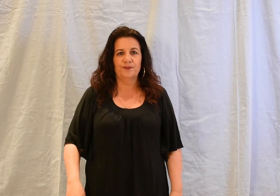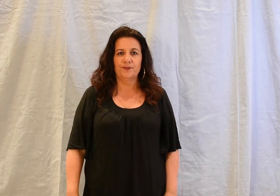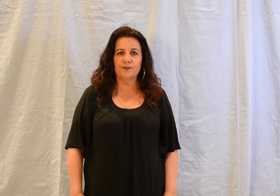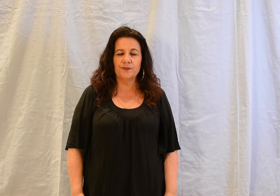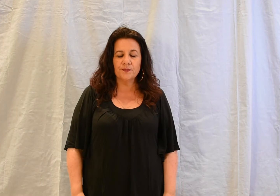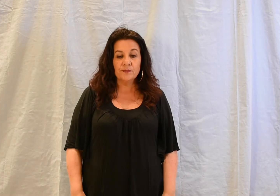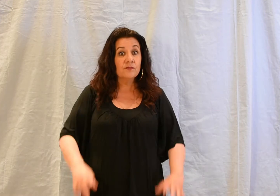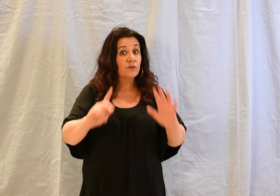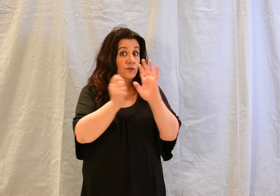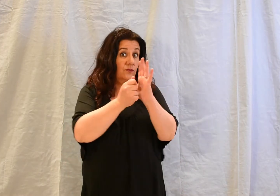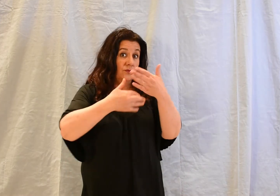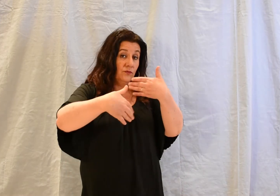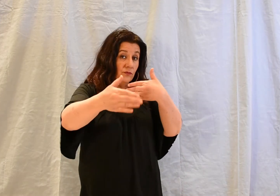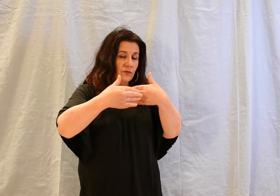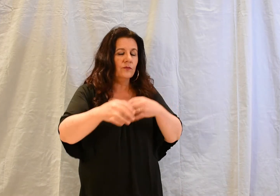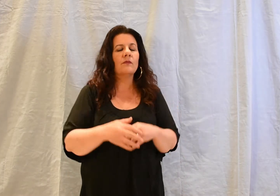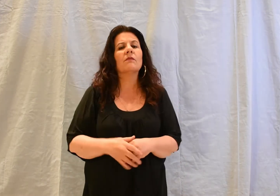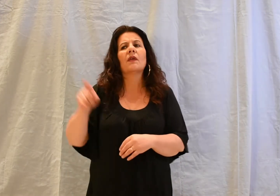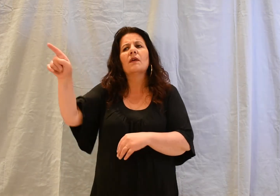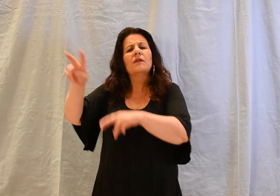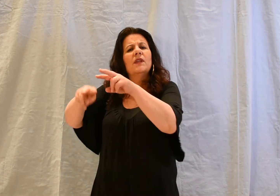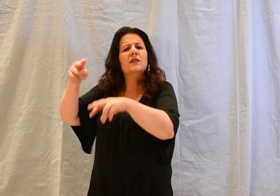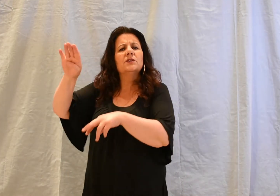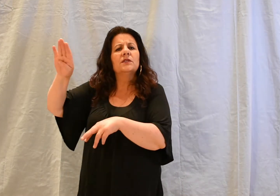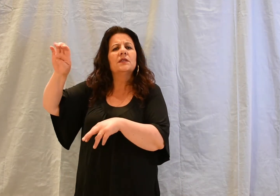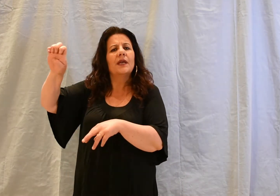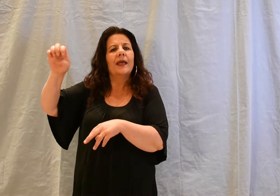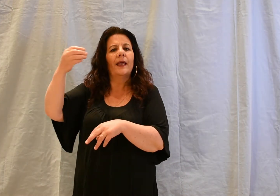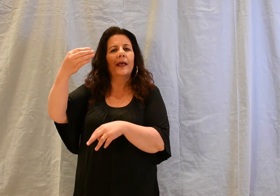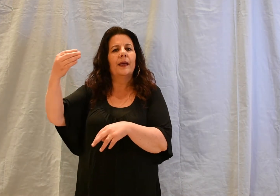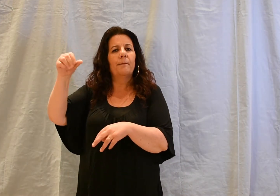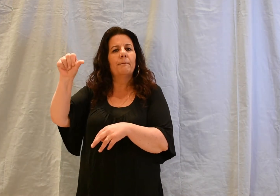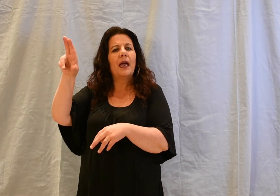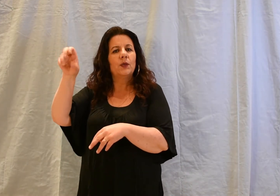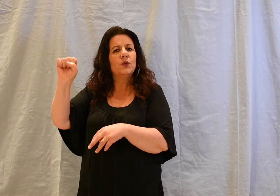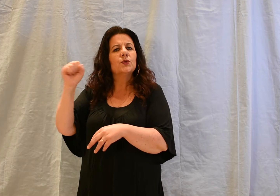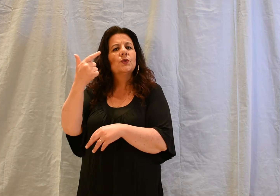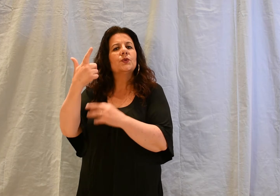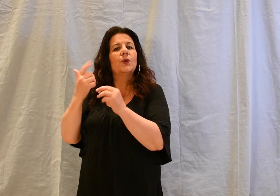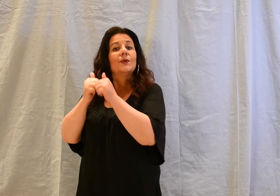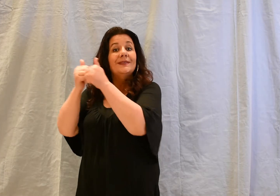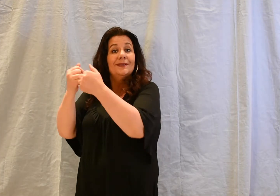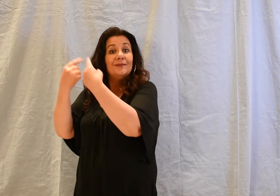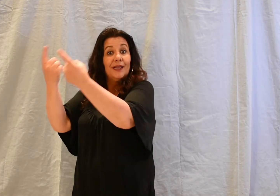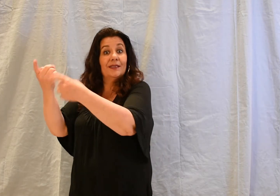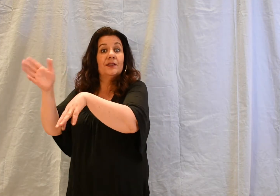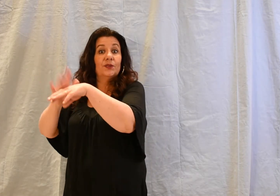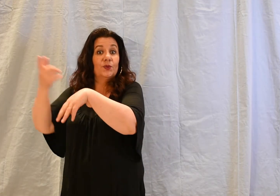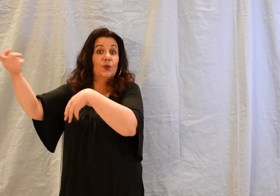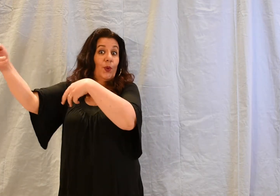En ce temps-là, les disciples qui rentraient d'Emmaüs racontaient aux 11 apôtres et à leurs compagnons ce